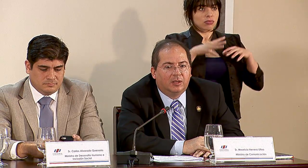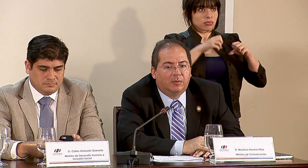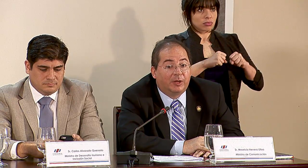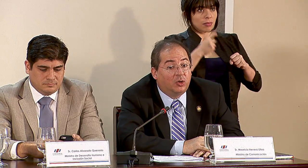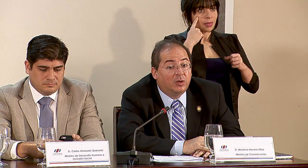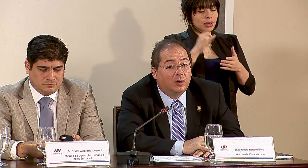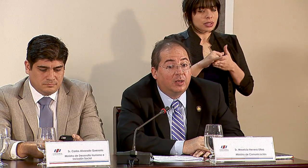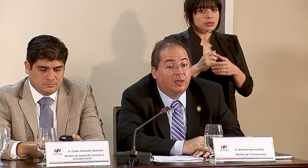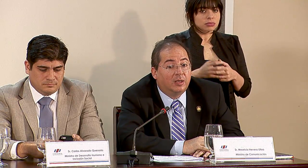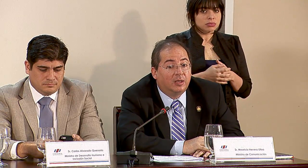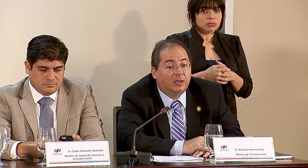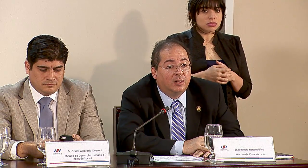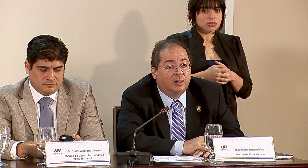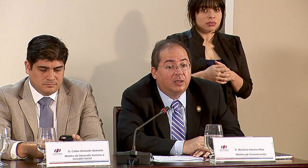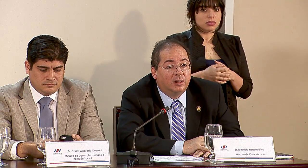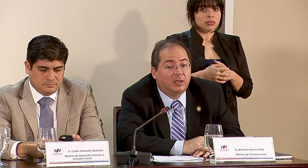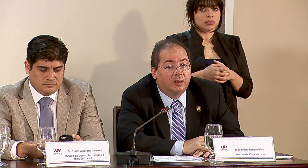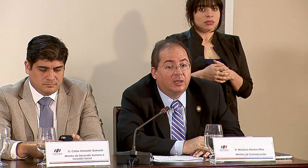perdón